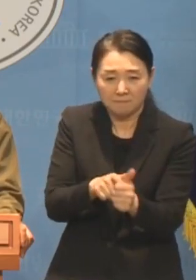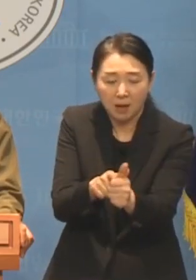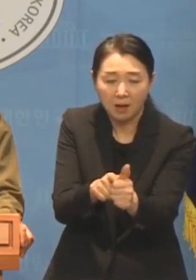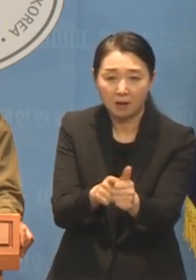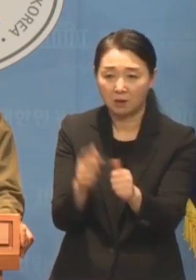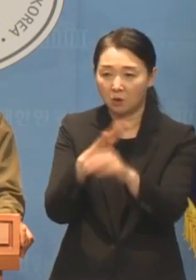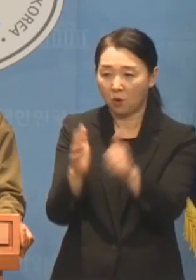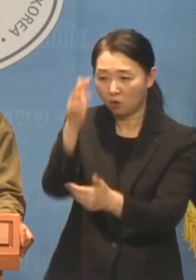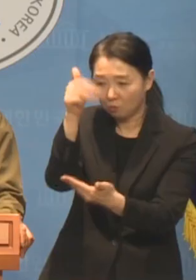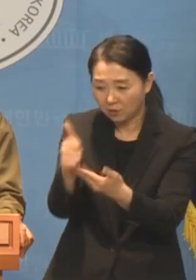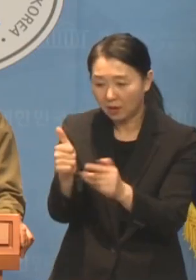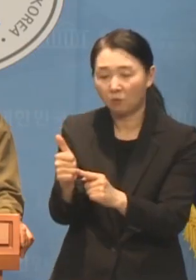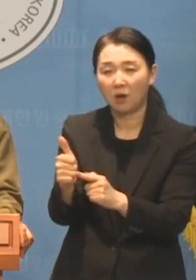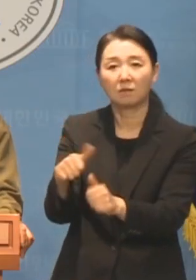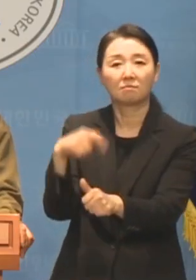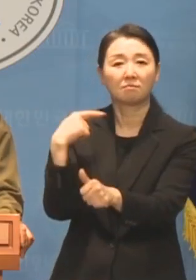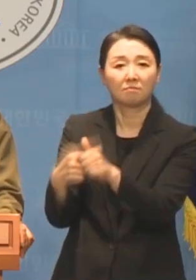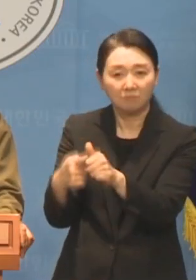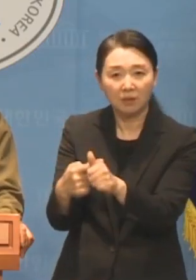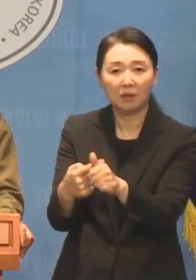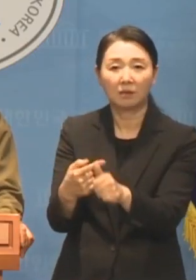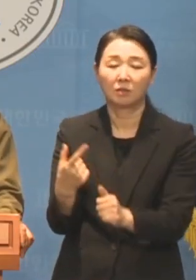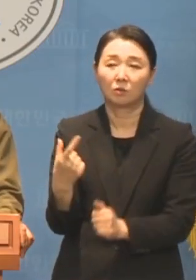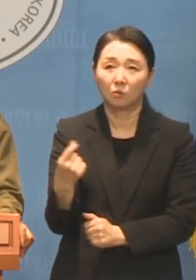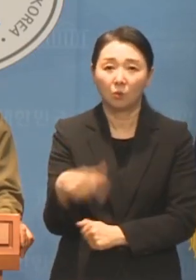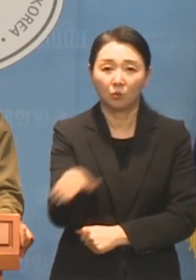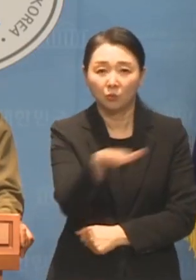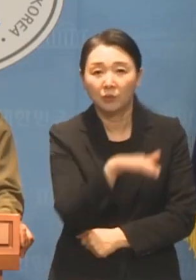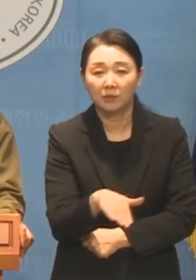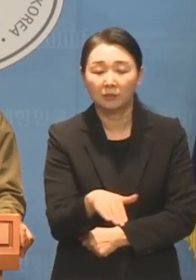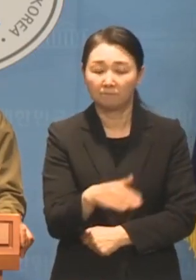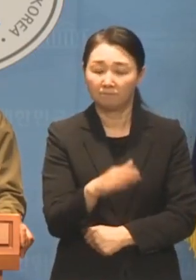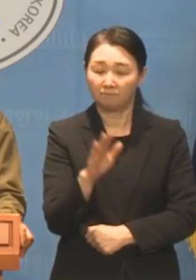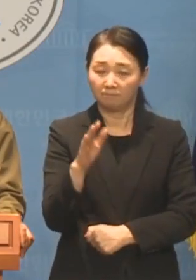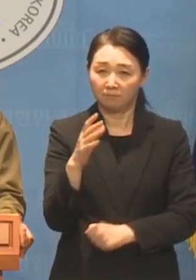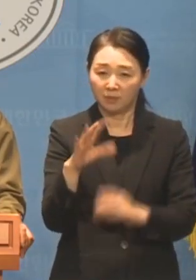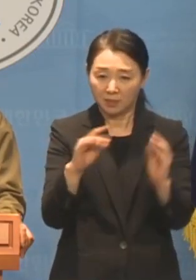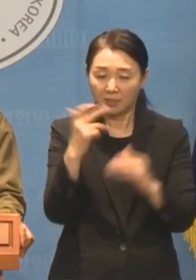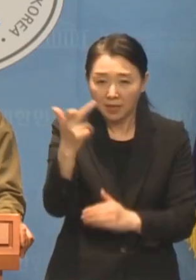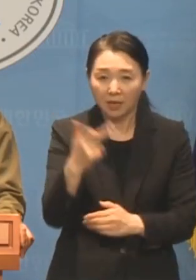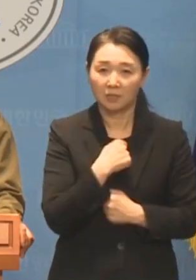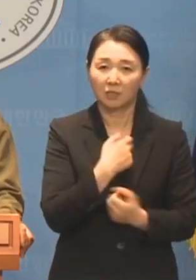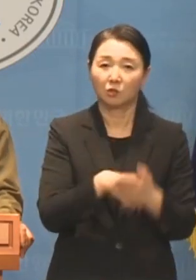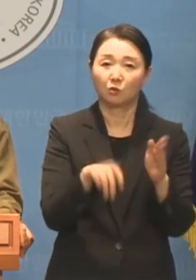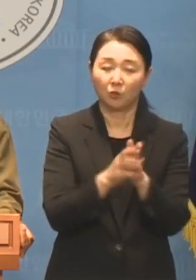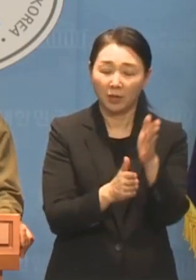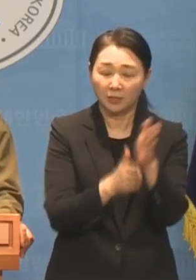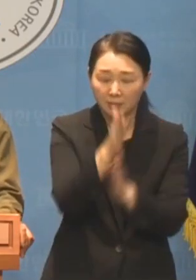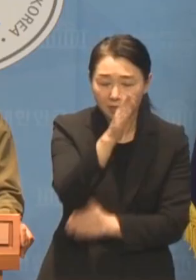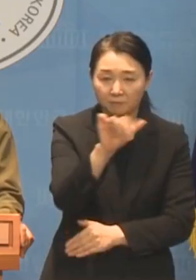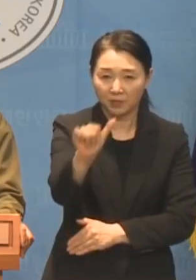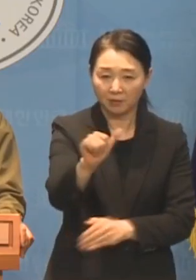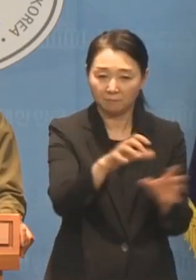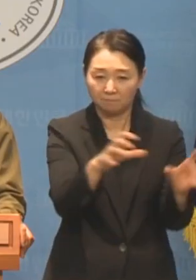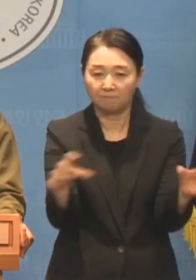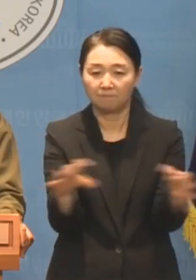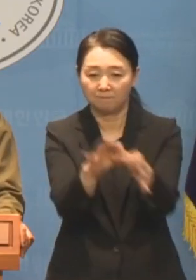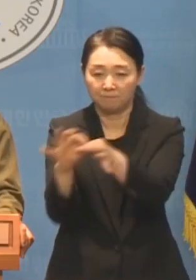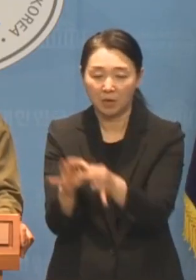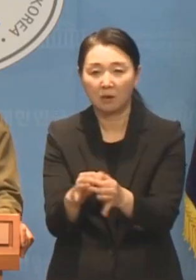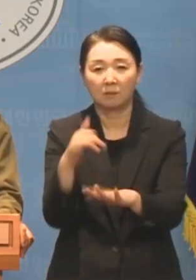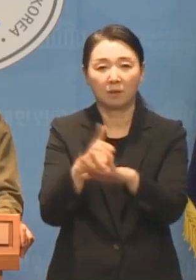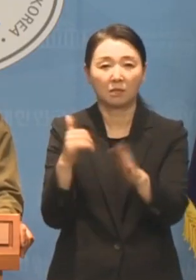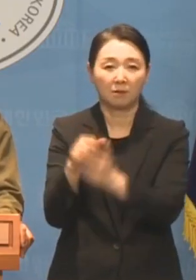환경부 장관을 강하게 규탄하며 우리들이 지리산을 지키기 위해 5개의 시군이 똘똘 뭉쳐 끝까지